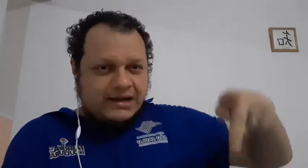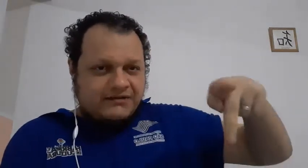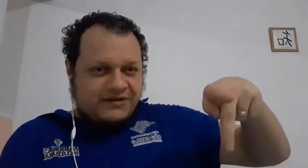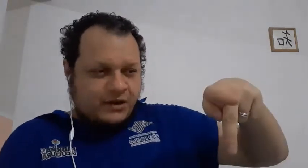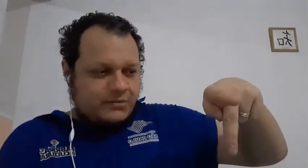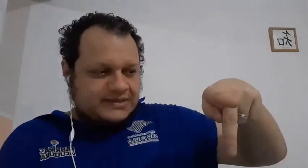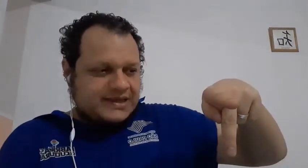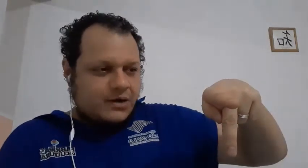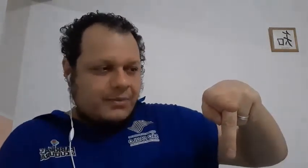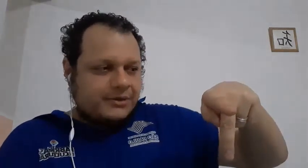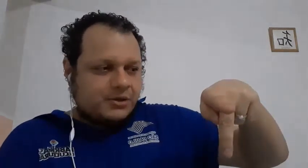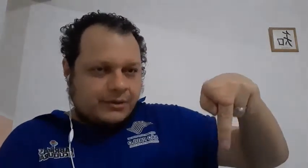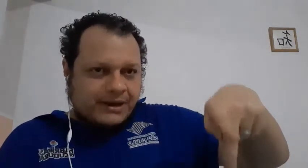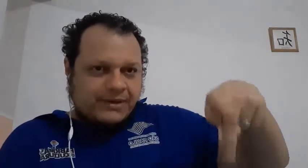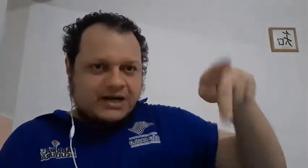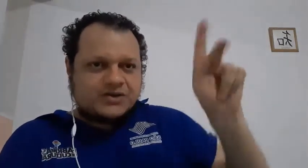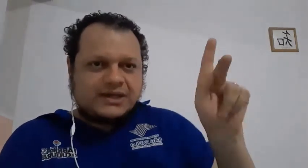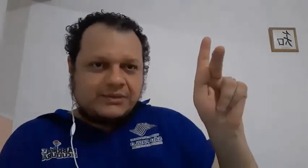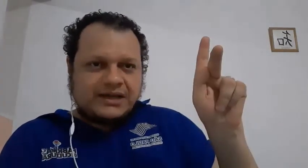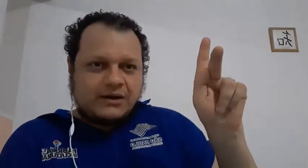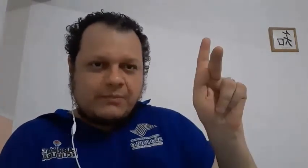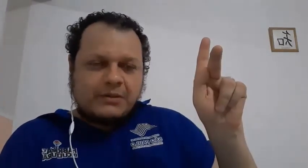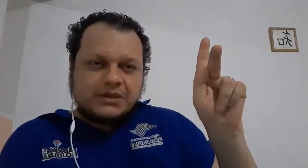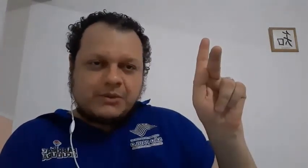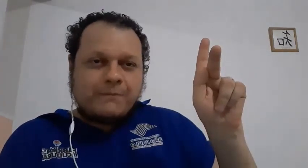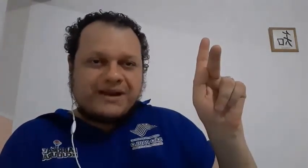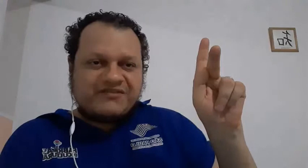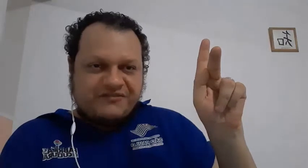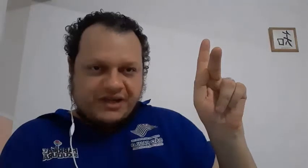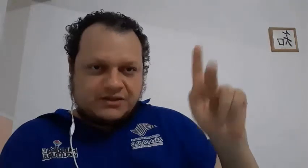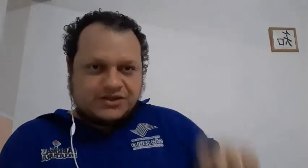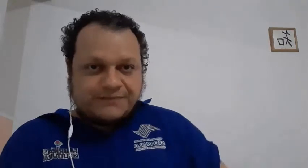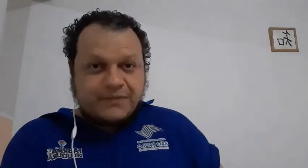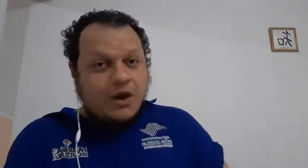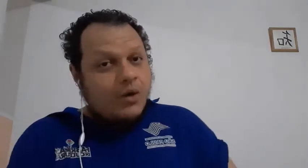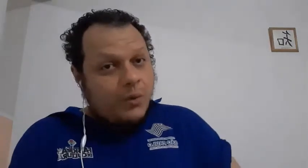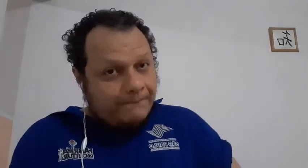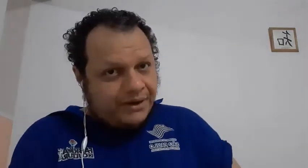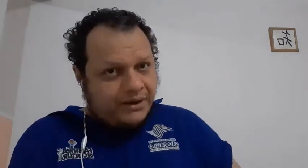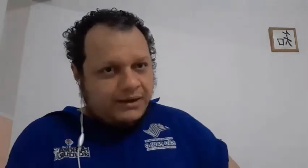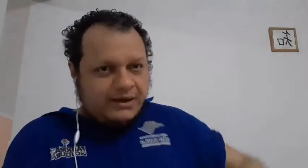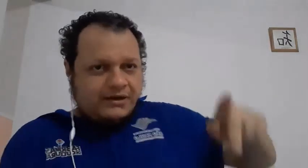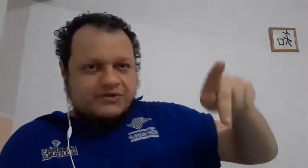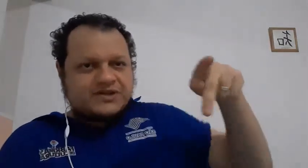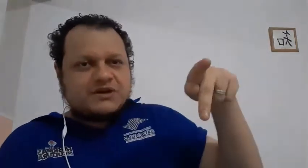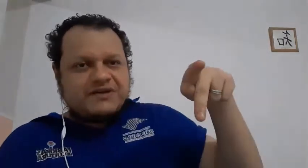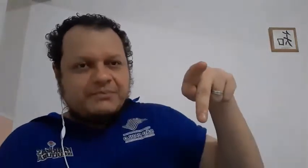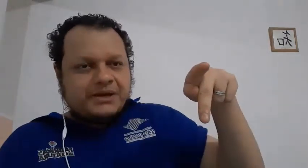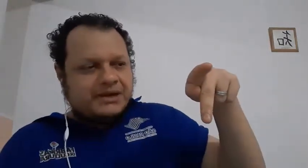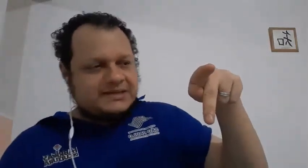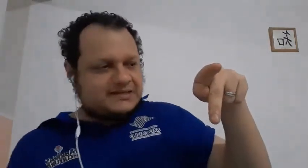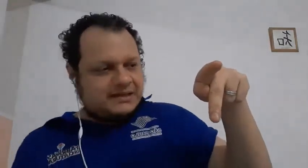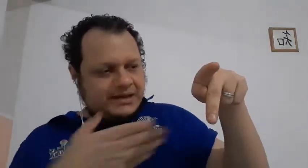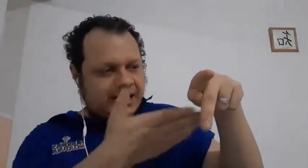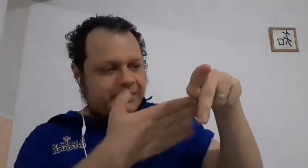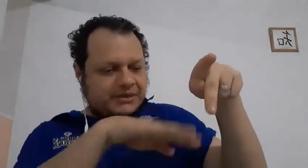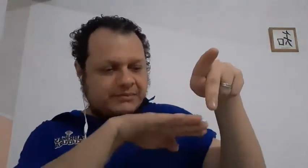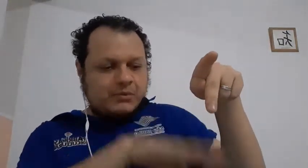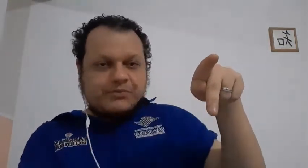vai começar com a palma da mão para baixo e terminar com a palma da mão para frente. O P, você só vai permanecer a palma da mão para o